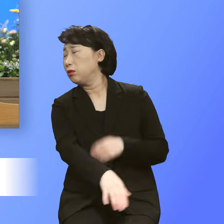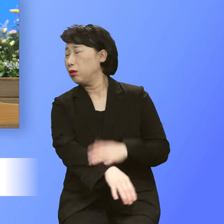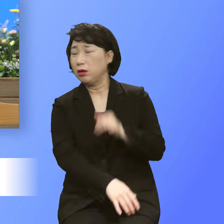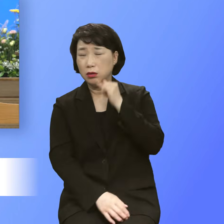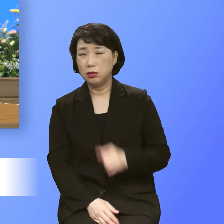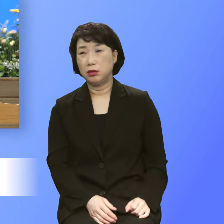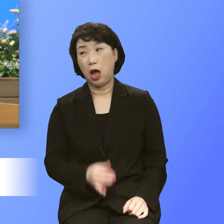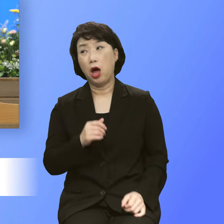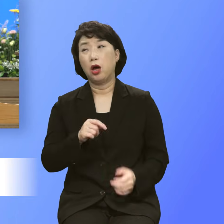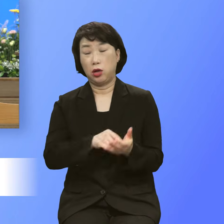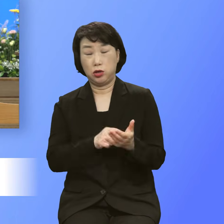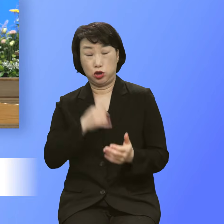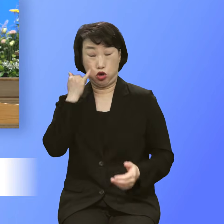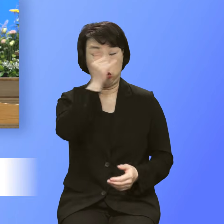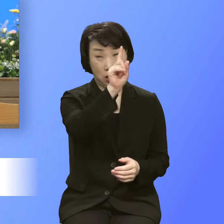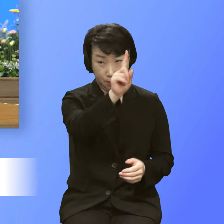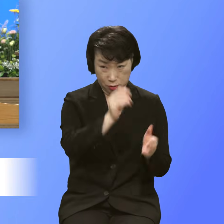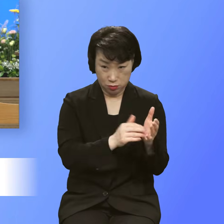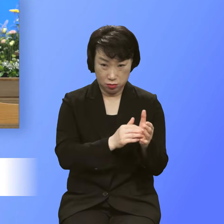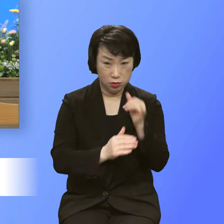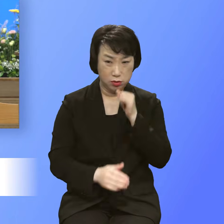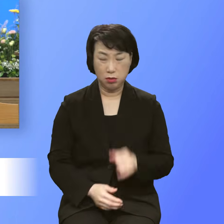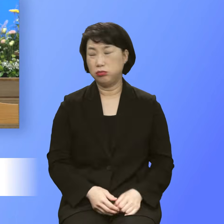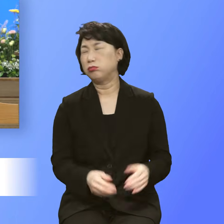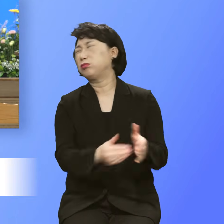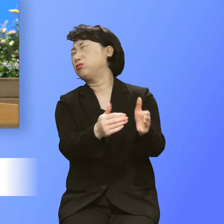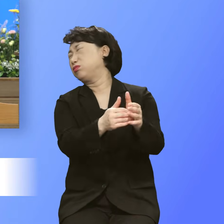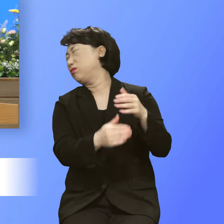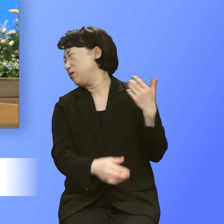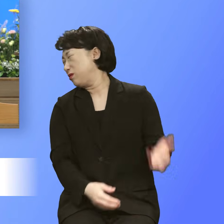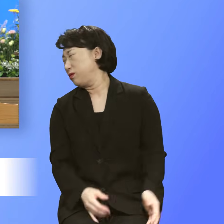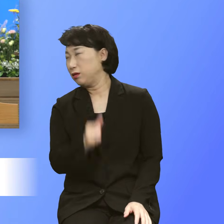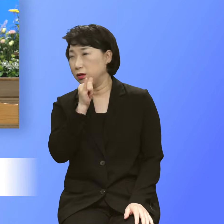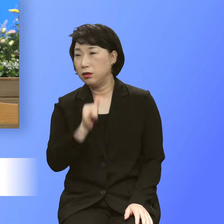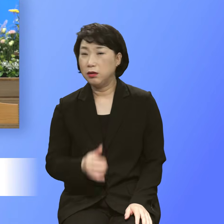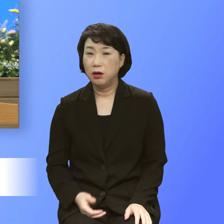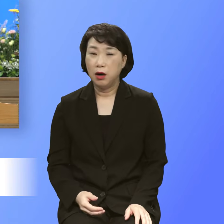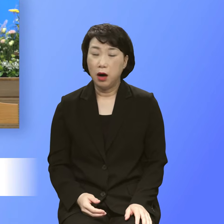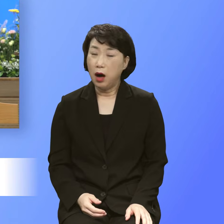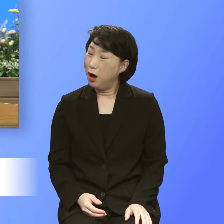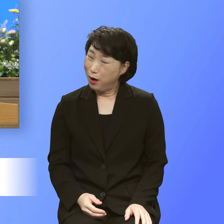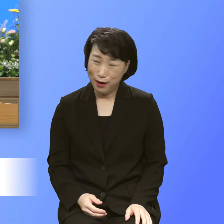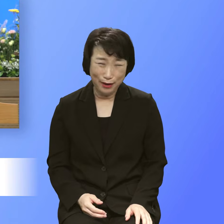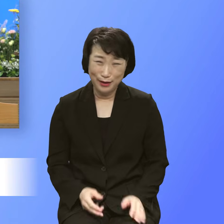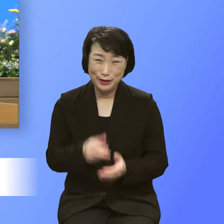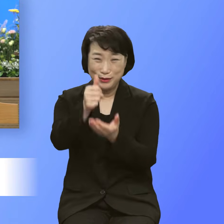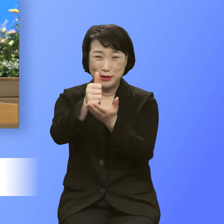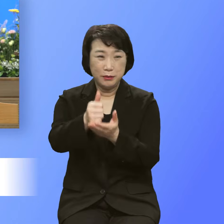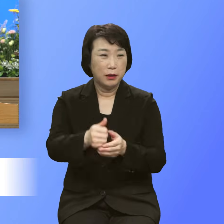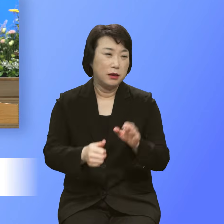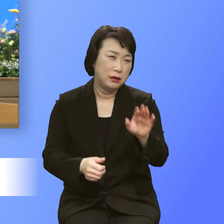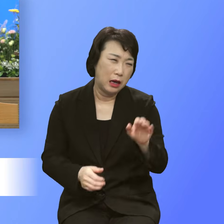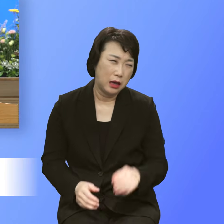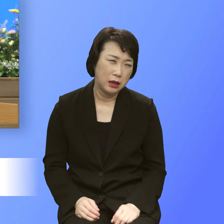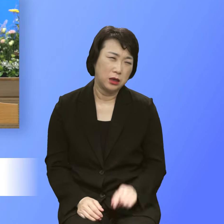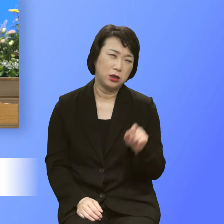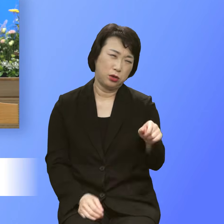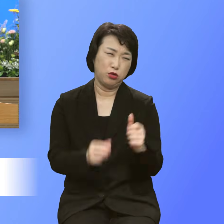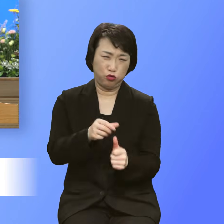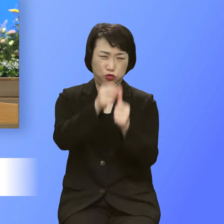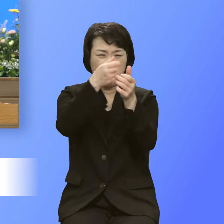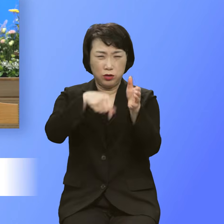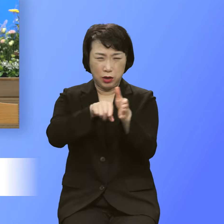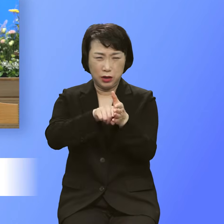최소한도 전화 한 통화 했는데 이 정도면 다 최선을 다한 거 아니야? 주님이 그럴 겁니다. 나는 너